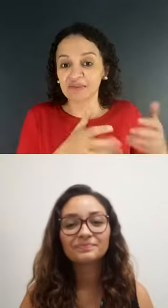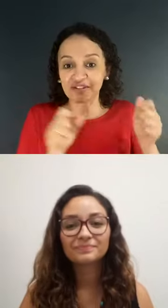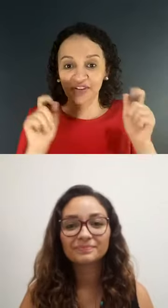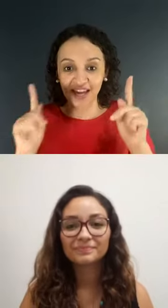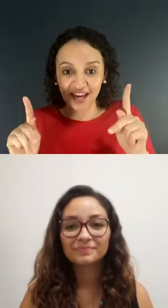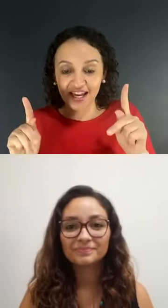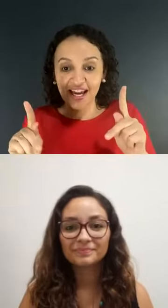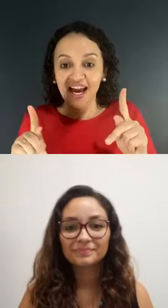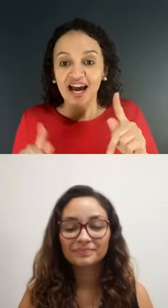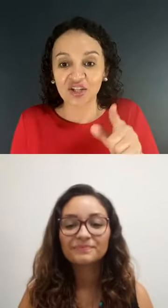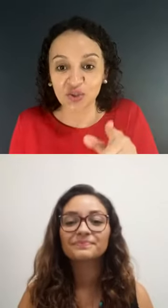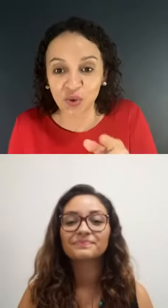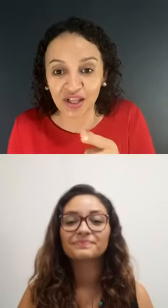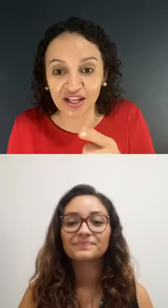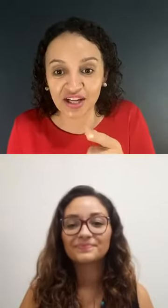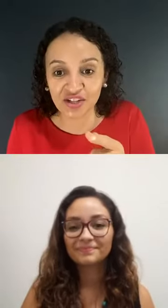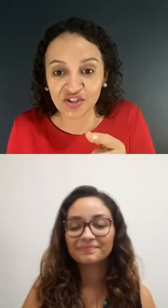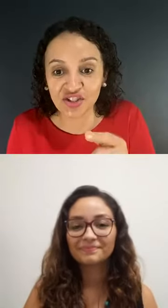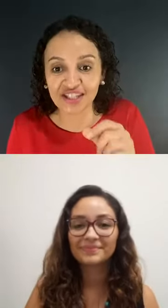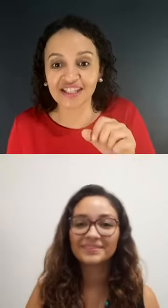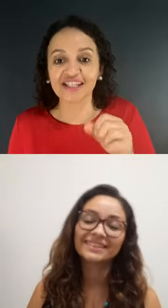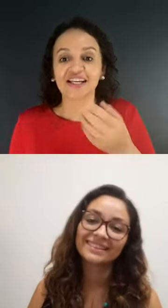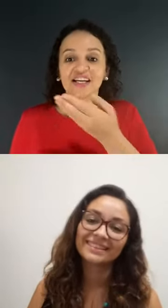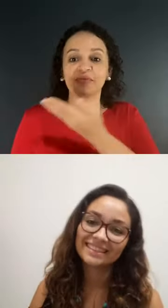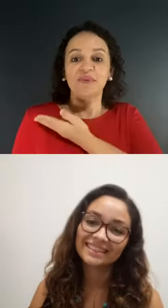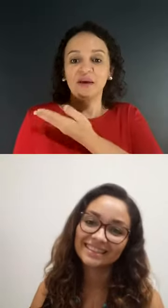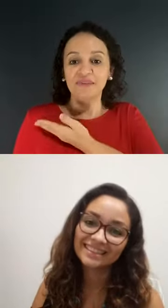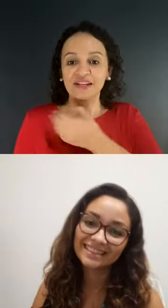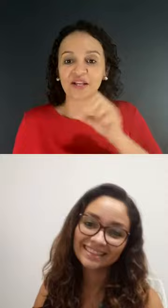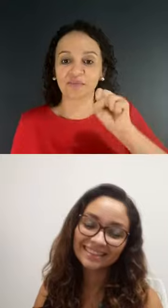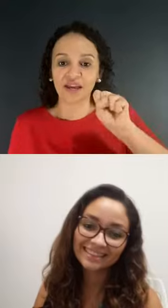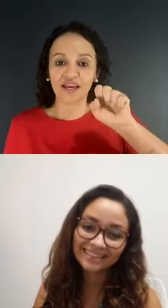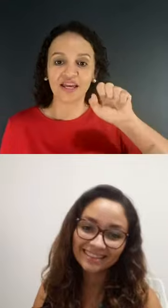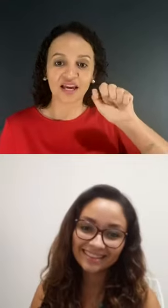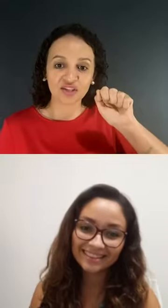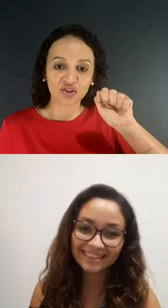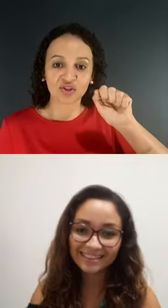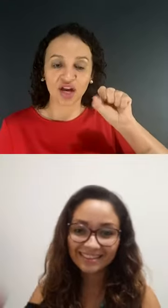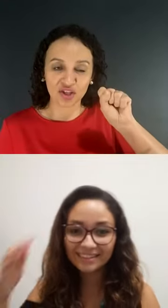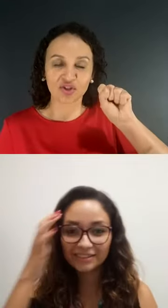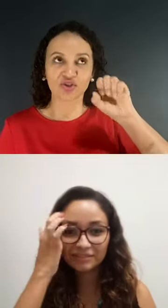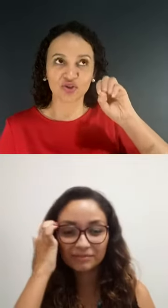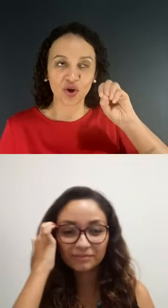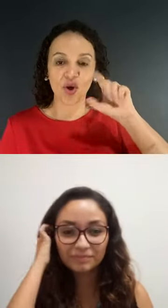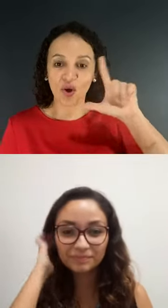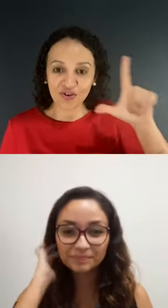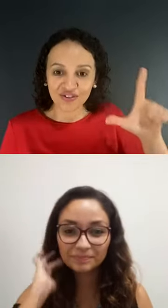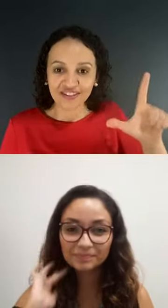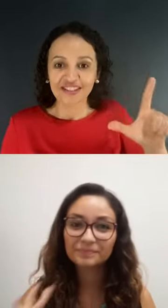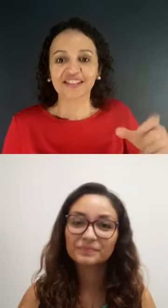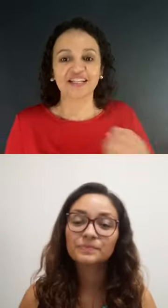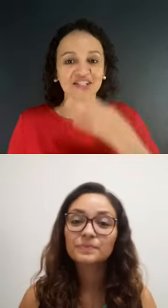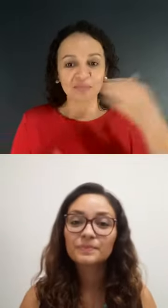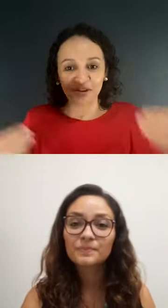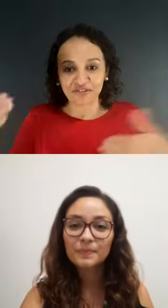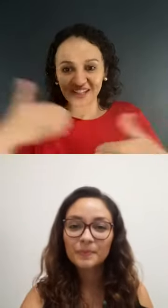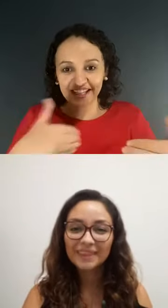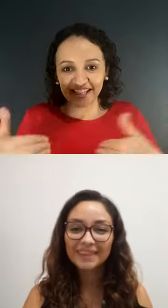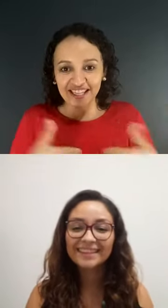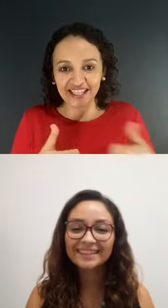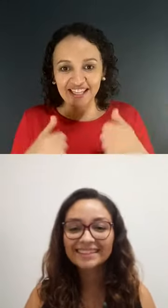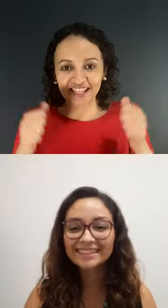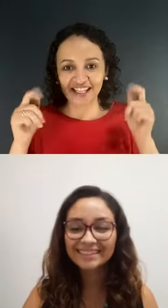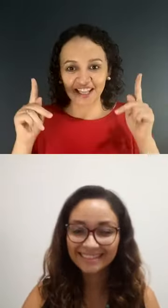em Libras, ok? A Solange, minha amiga também, a Sol, né? Seja